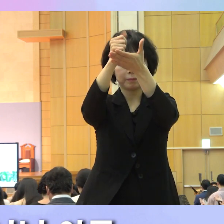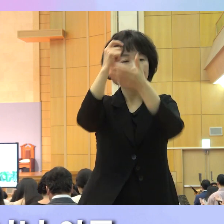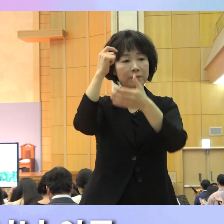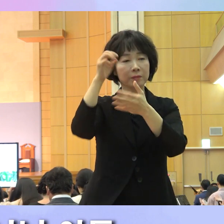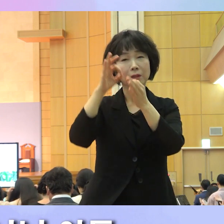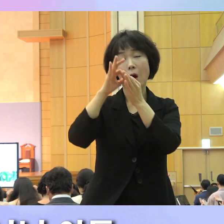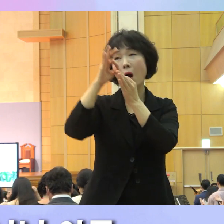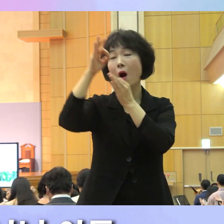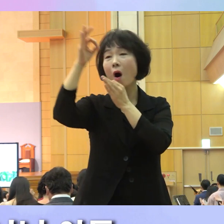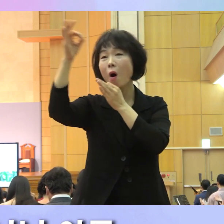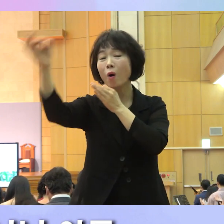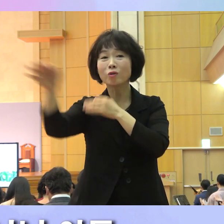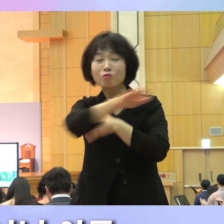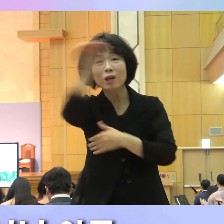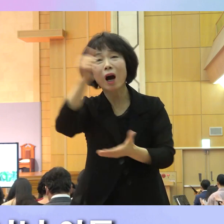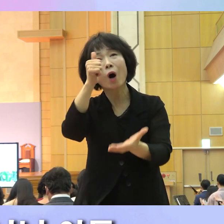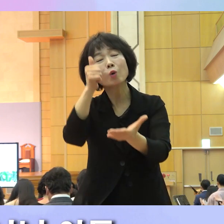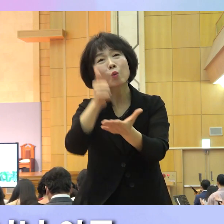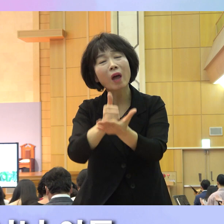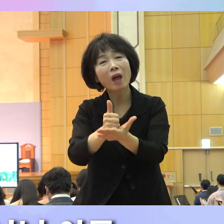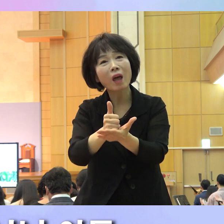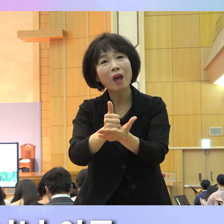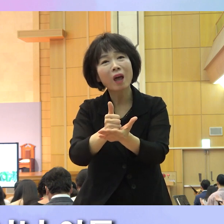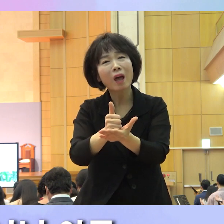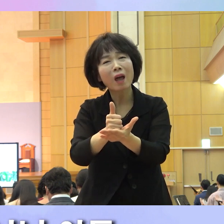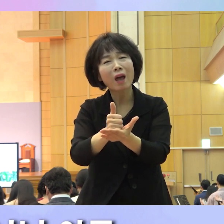영원히 죄값으로